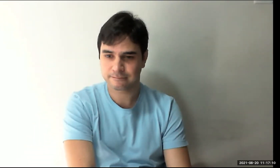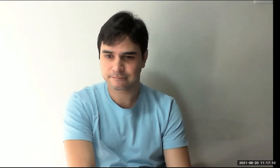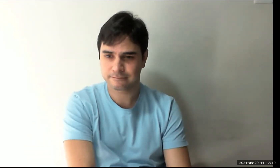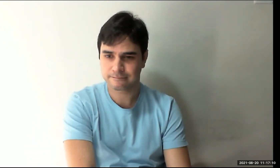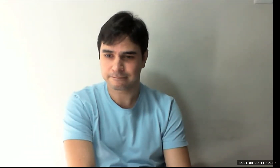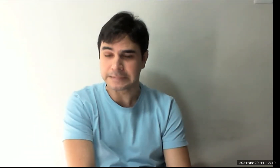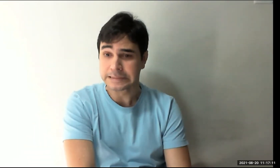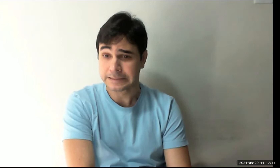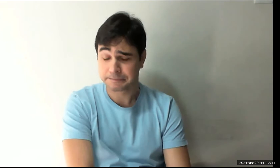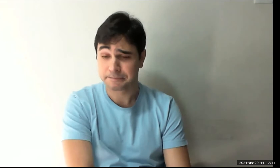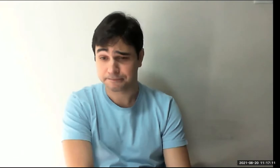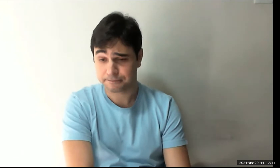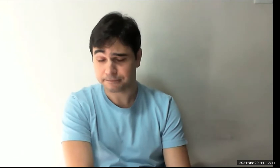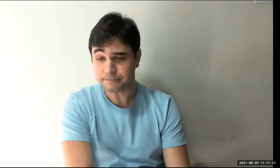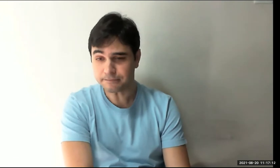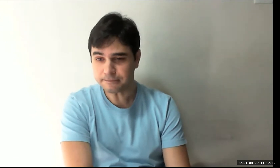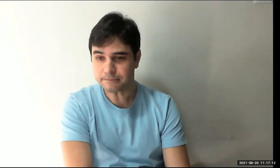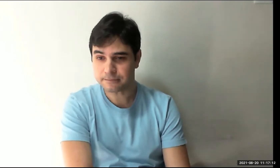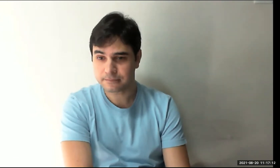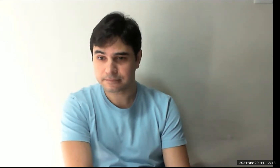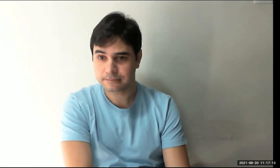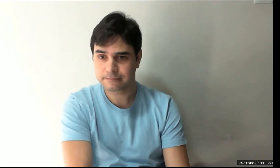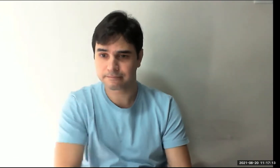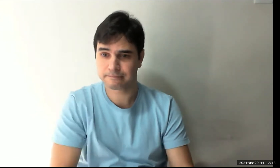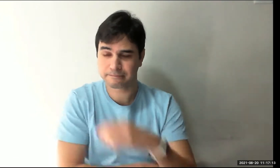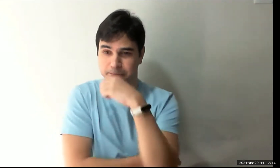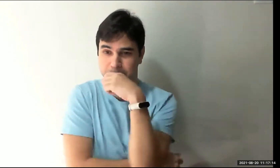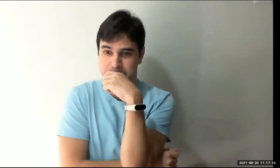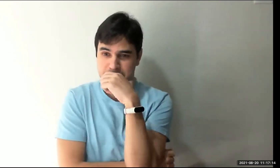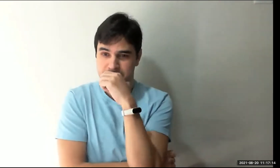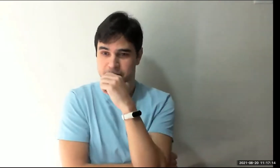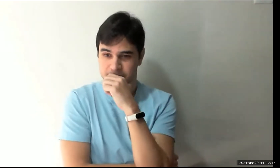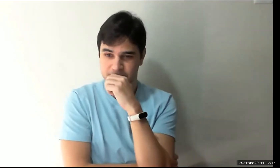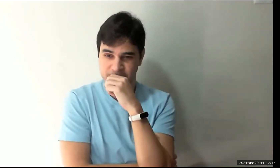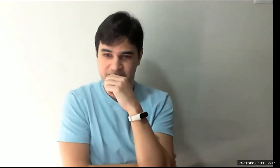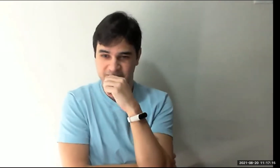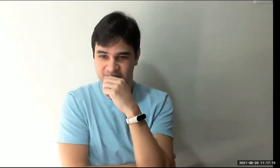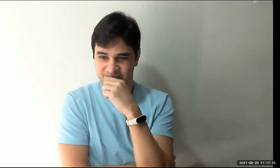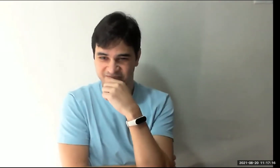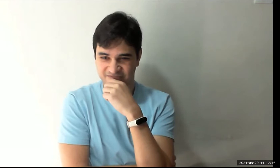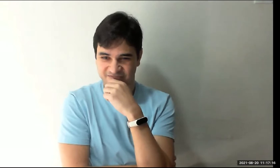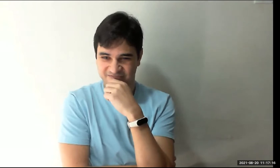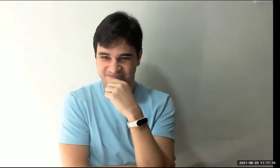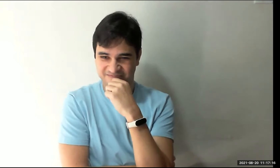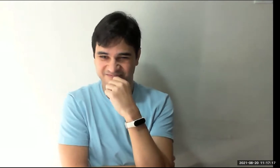Marcos. Mas tem alguns contextos que eu preciso conhecer. Por exemplo, eu conheço a